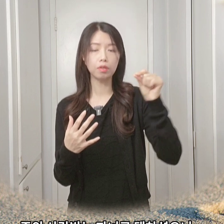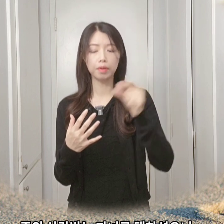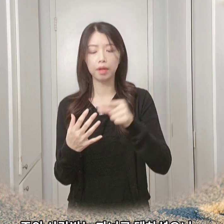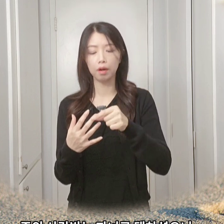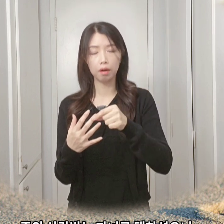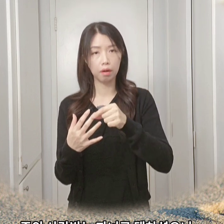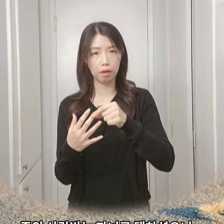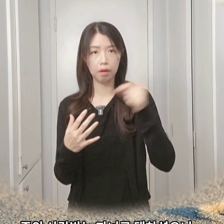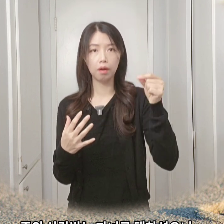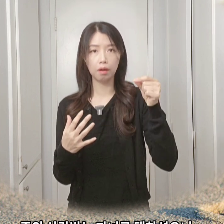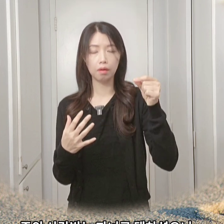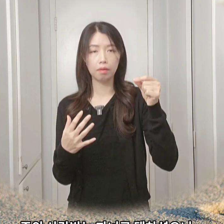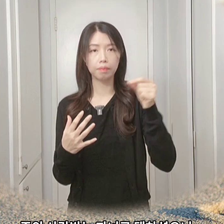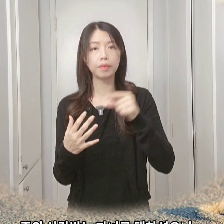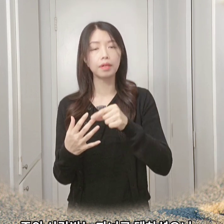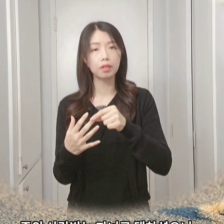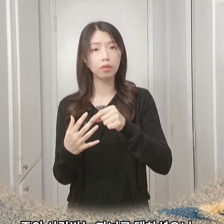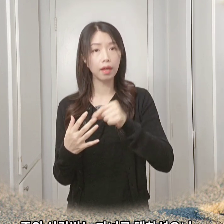마무리해 주시면 돼요.